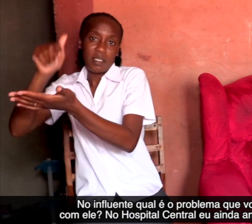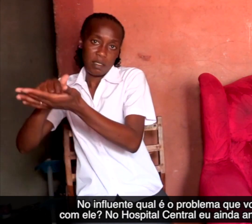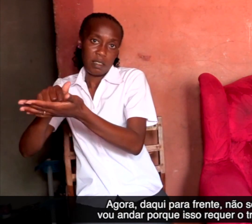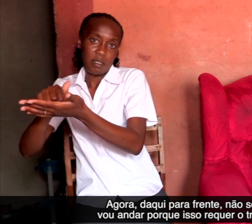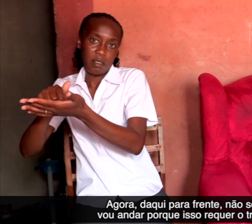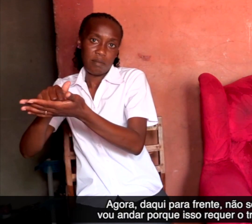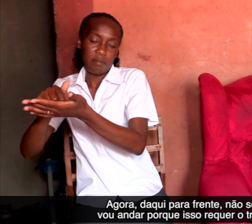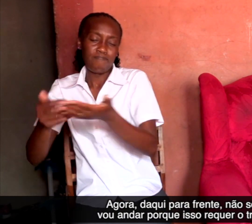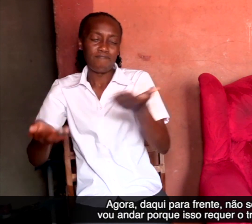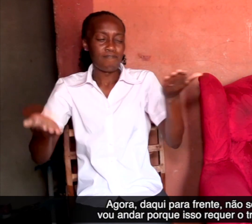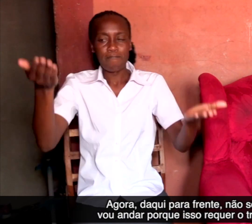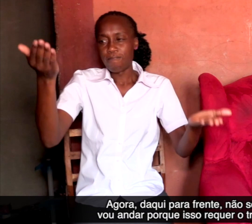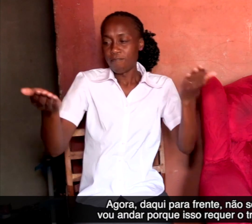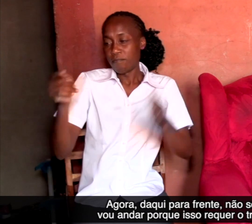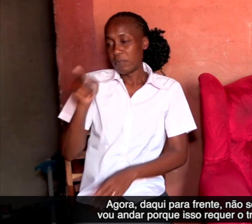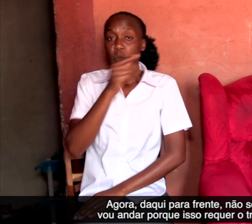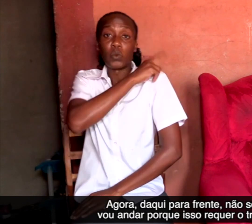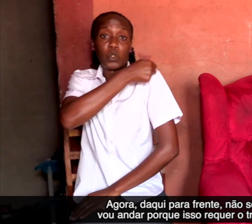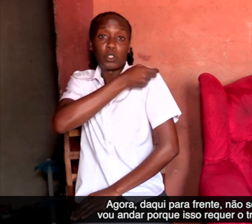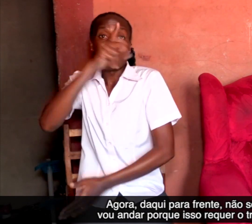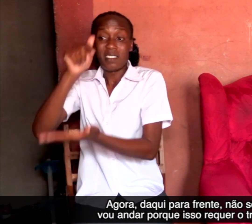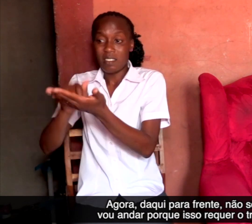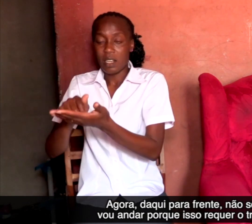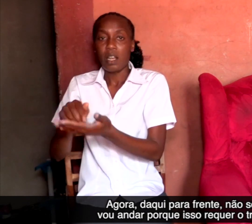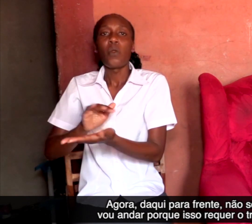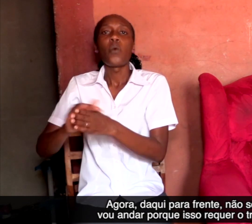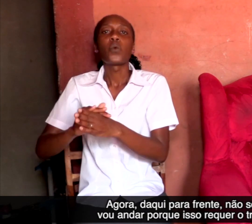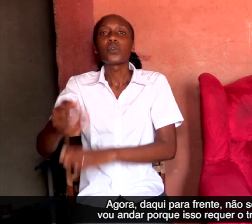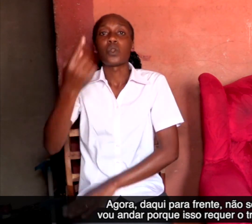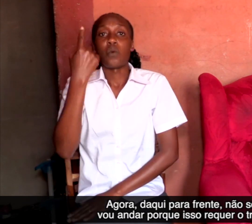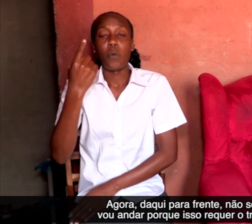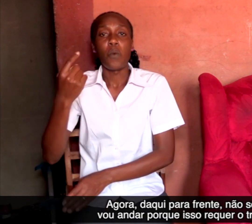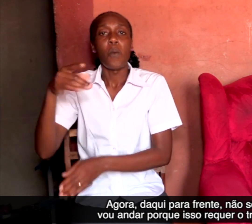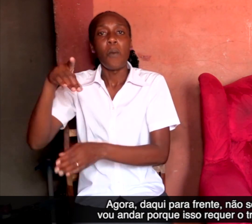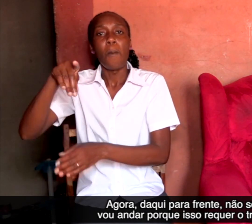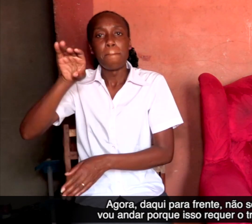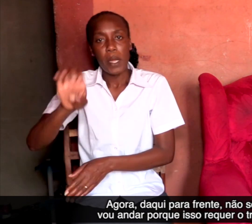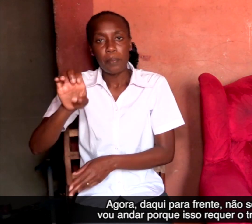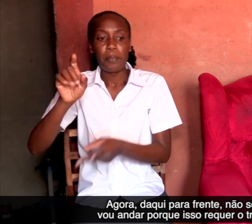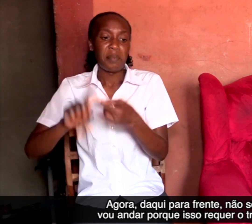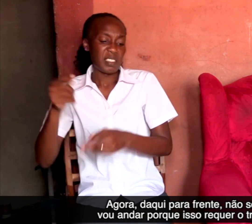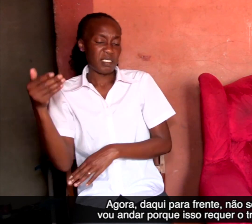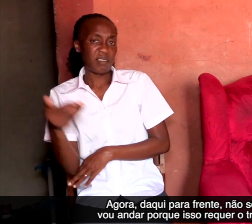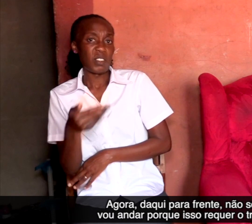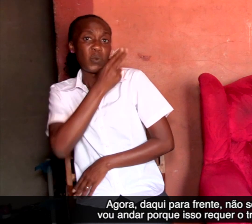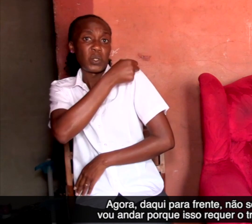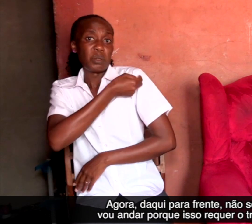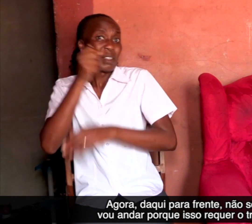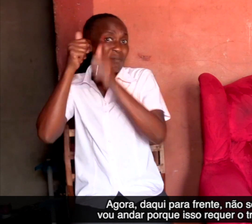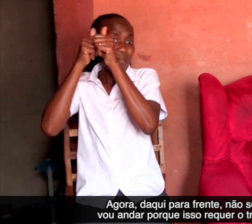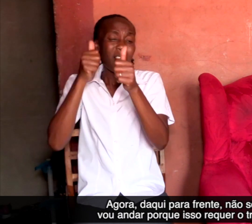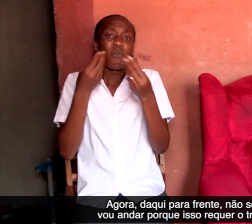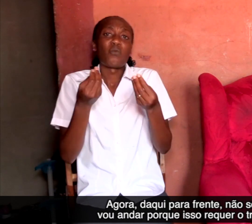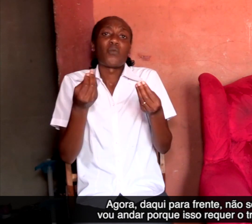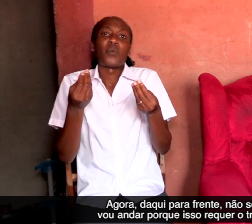pé. Agora, daqui para diante, nem o Hospital Central, nem aqui. Não sei como é que é de andar, porque